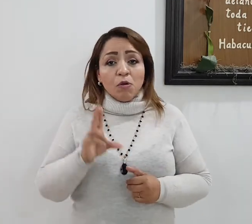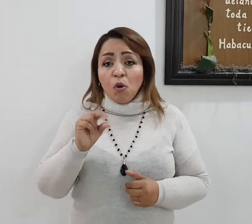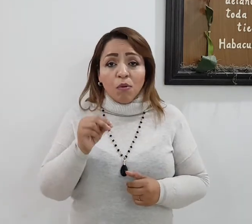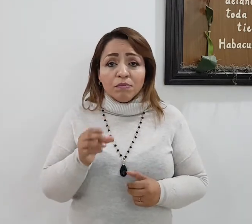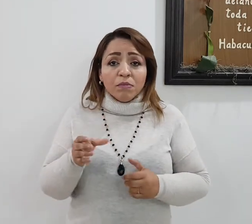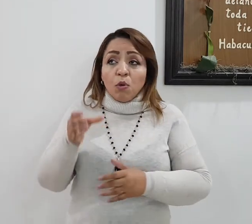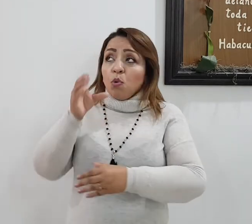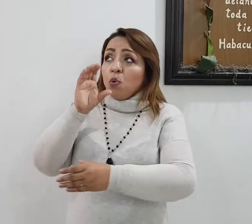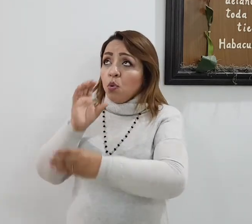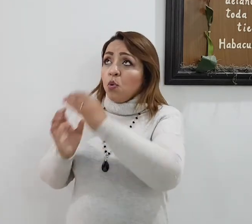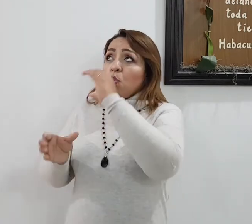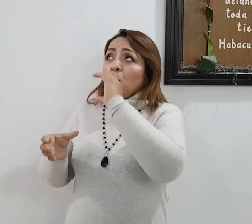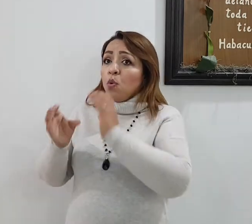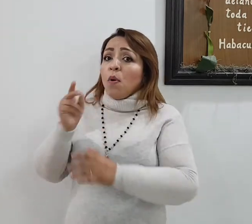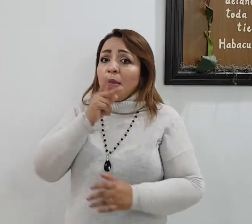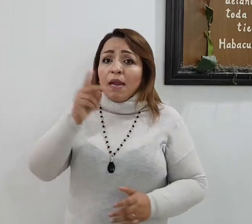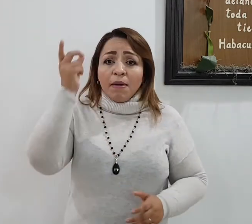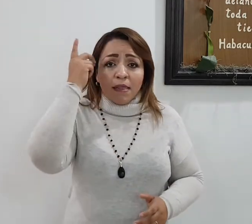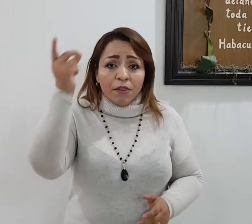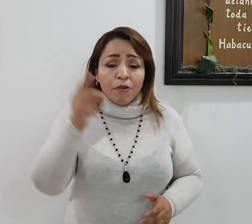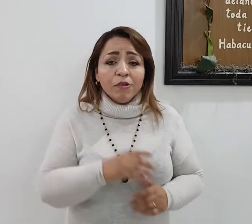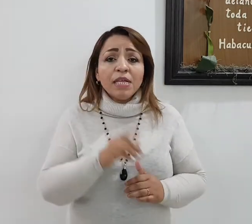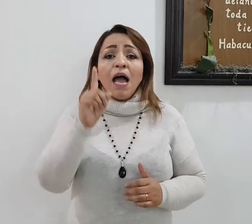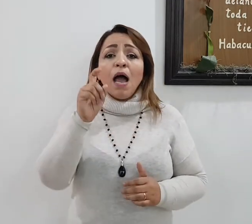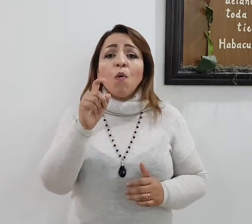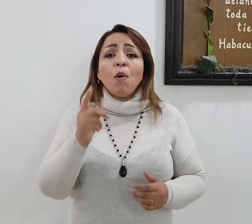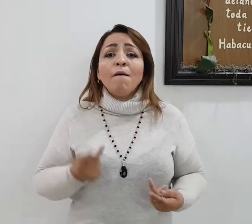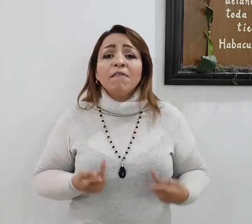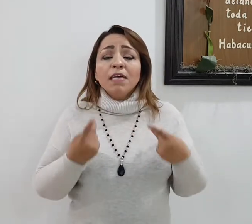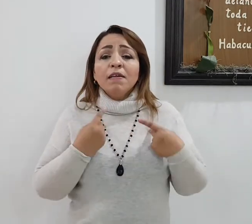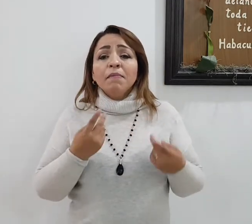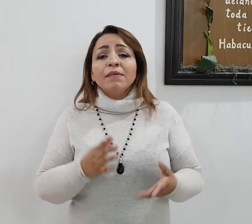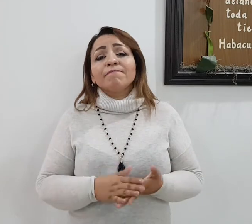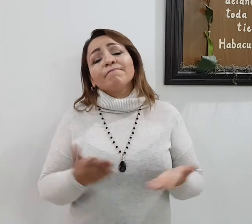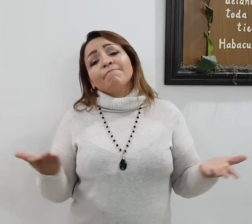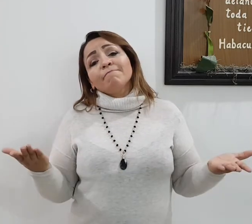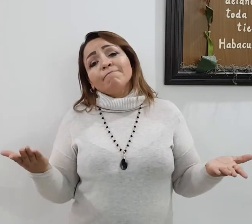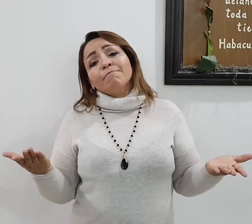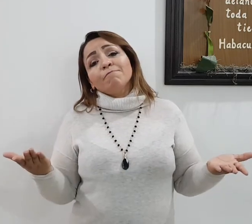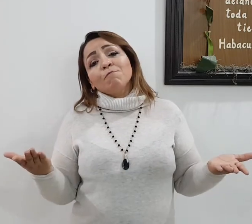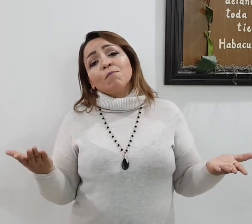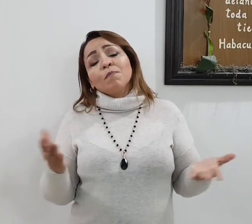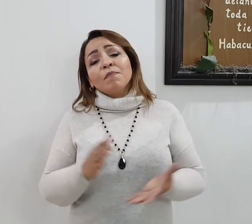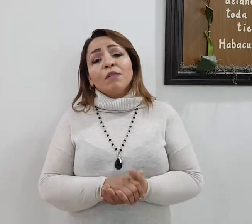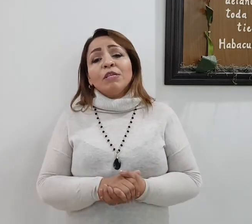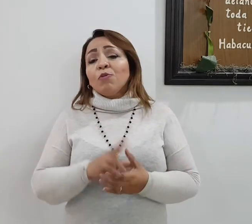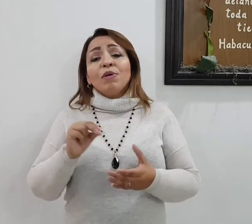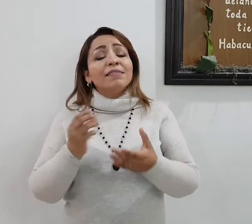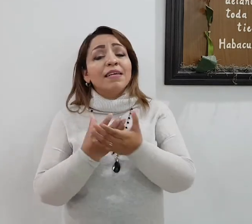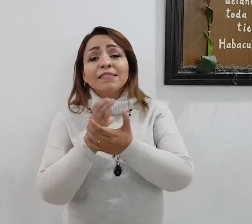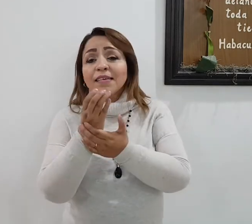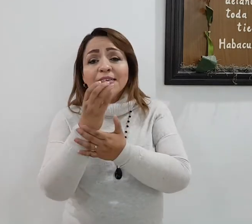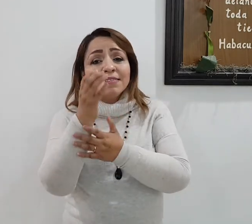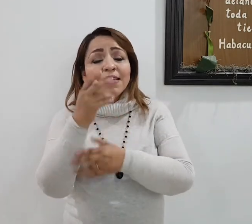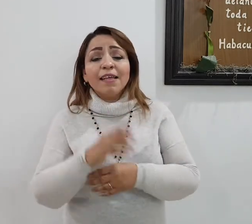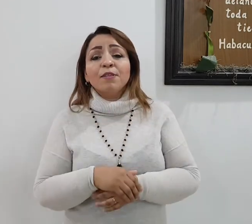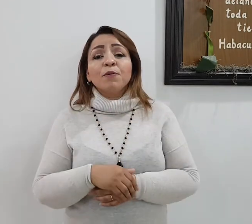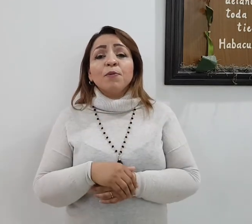hermano. A su vida le falta mucho por desarrollar y descubrir y conocer. Por eso le dije al principio,